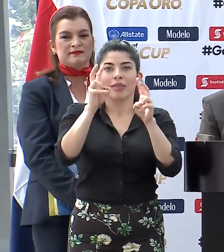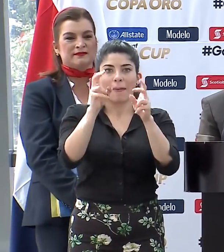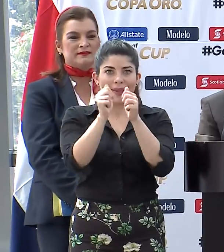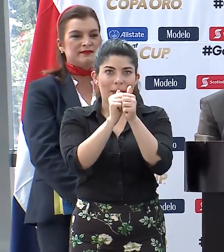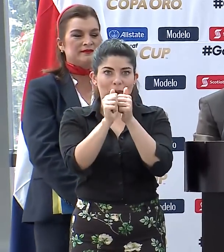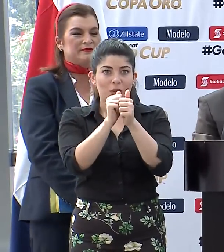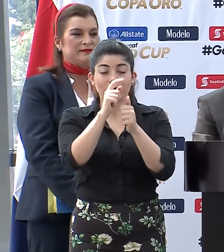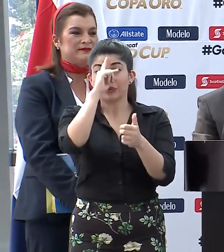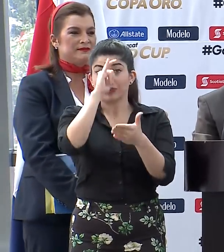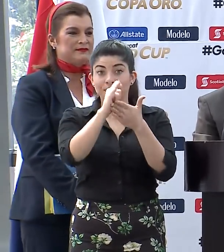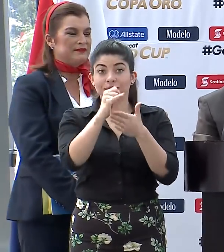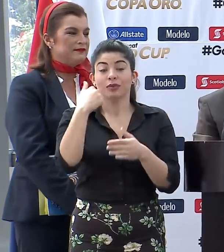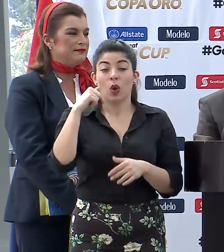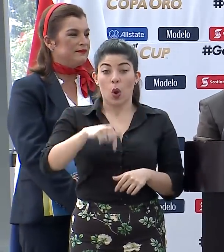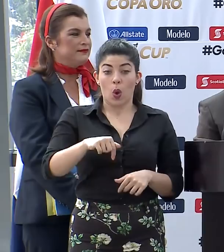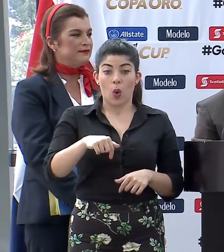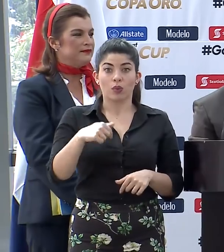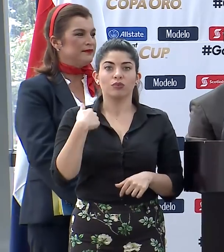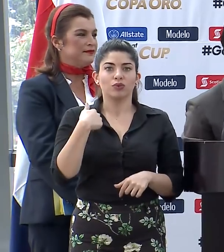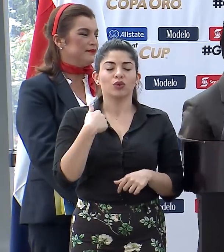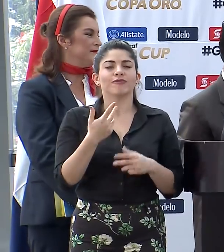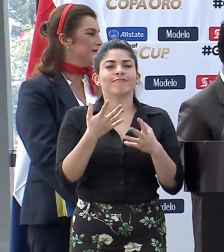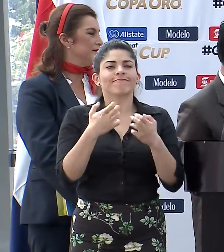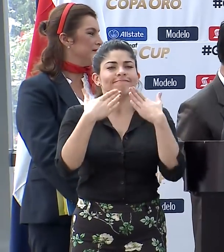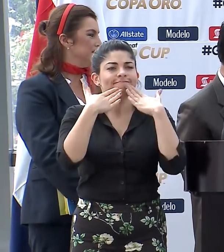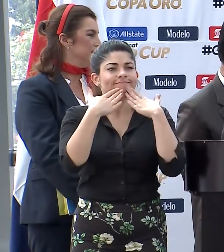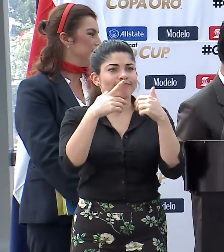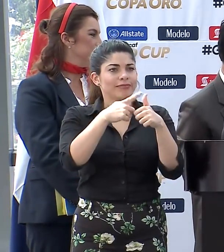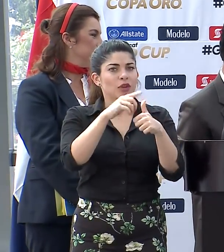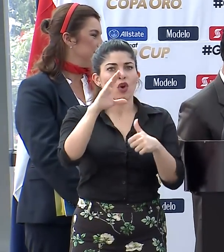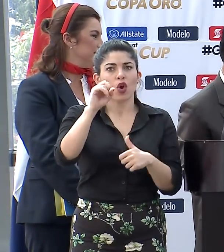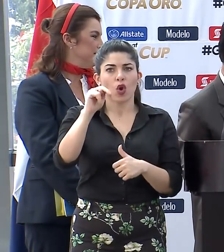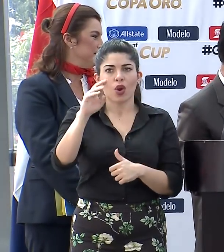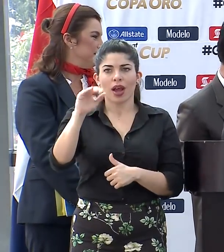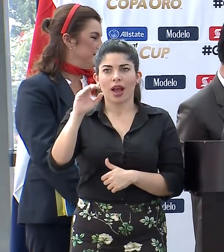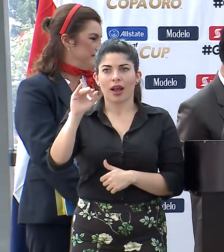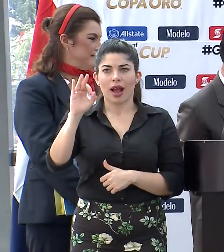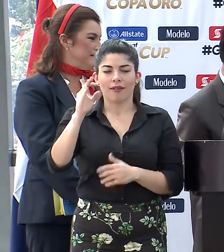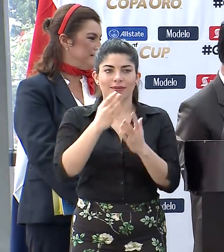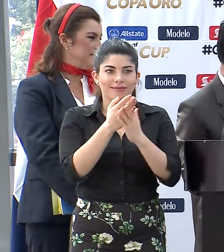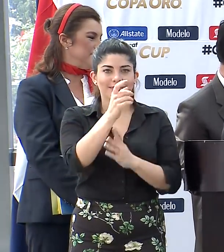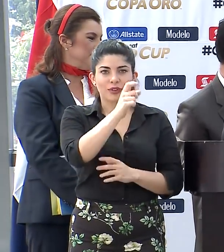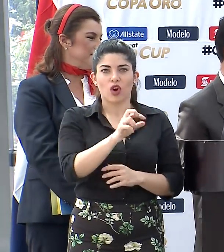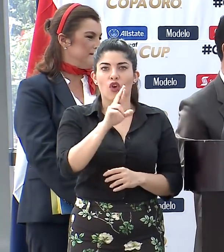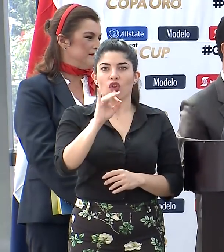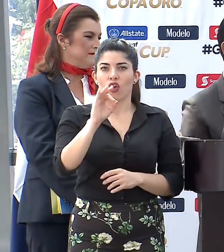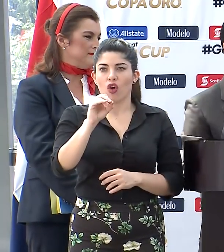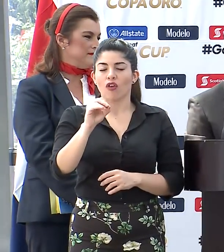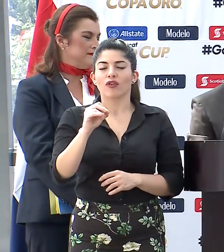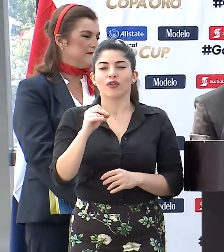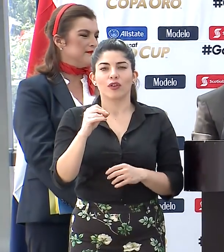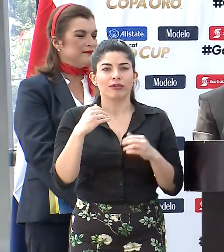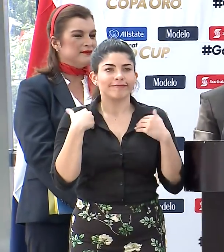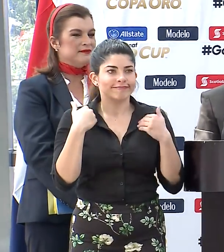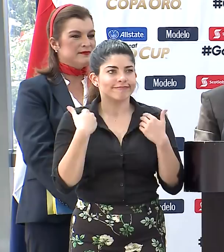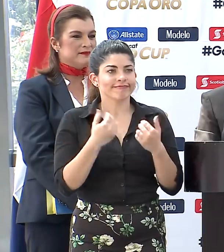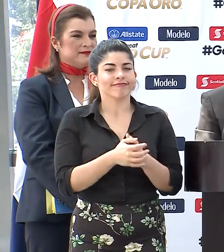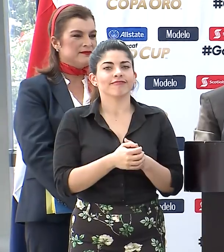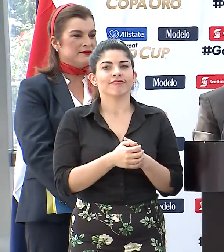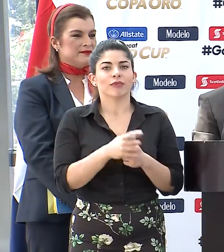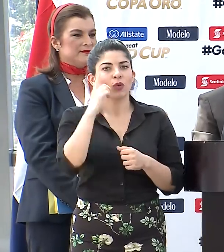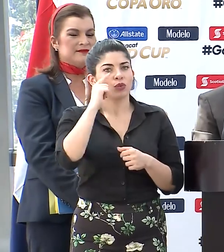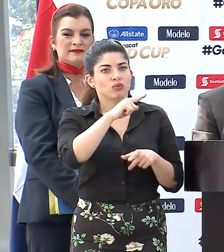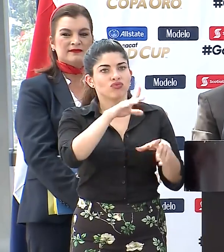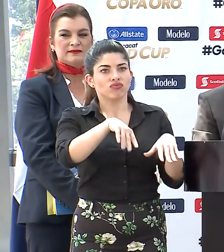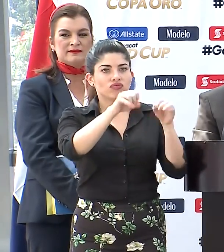eso yo aquí primero agradecer a la CONCACAF, a don Rodolfo, encantado de que haya